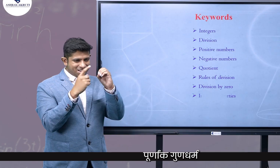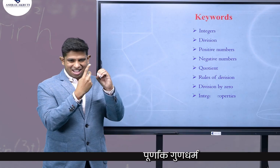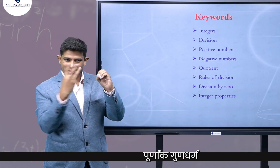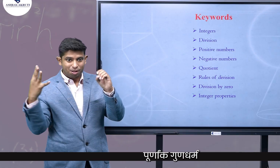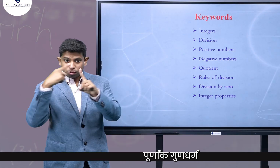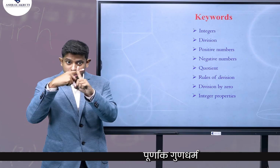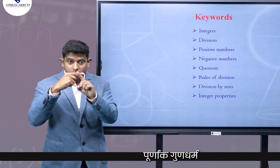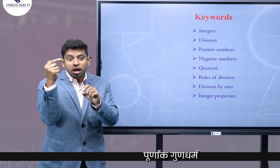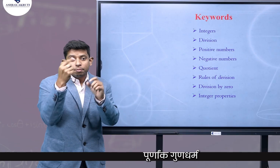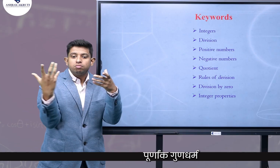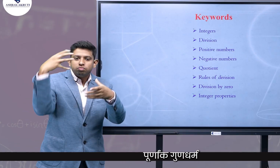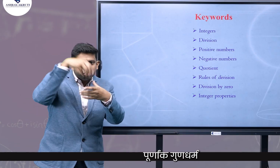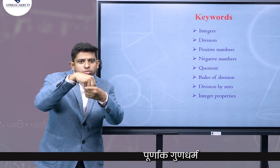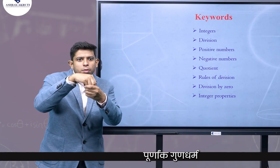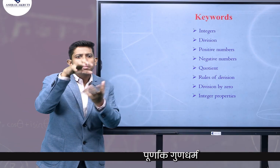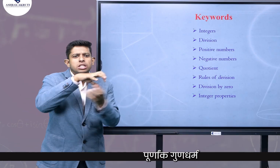पूर्णांक गुणधर्म.